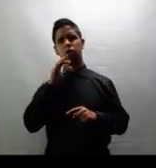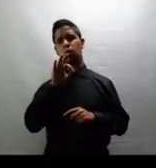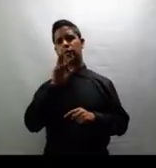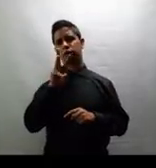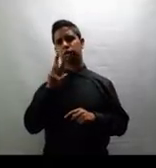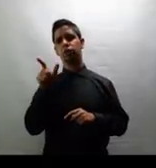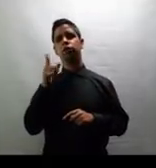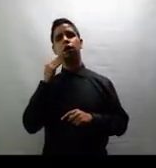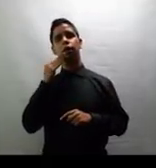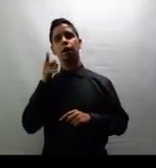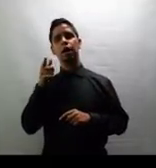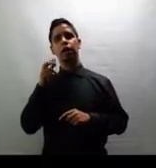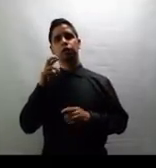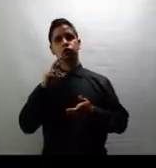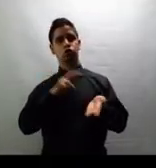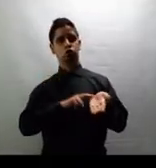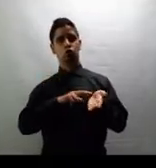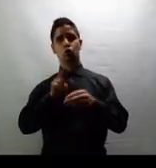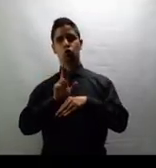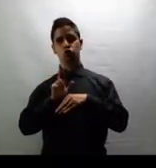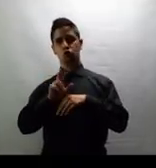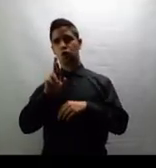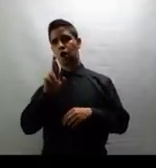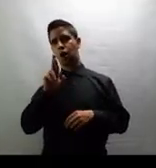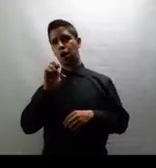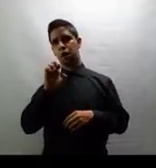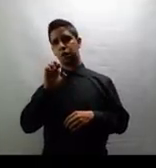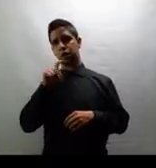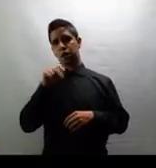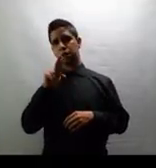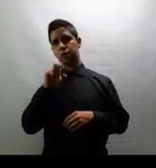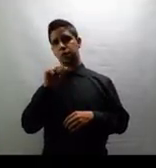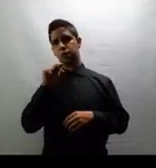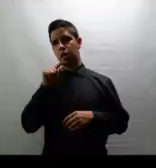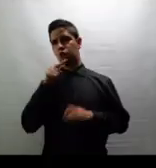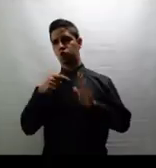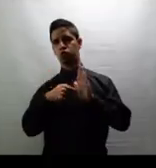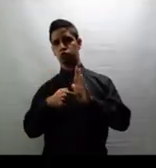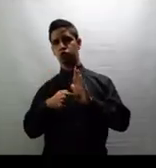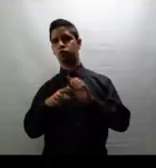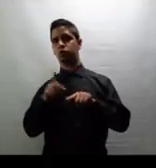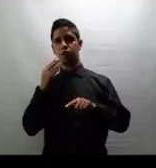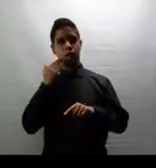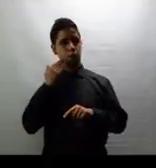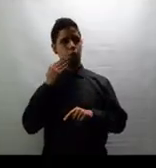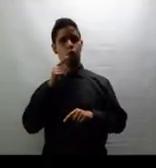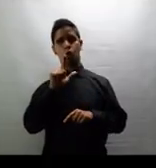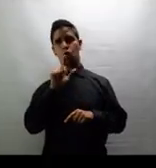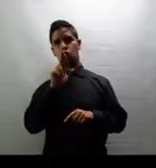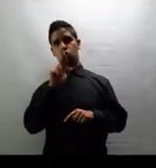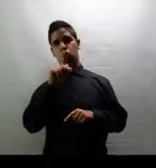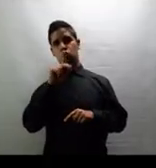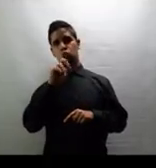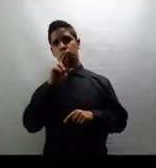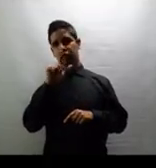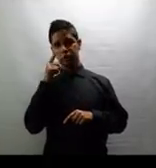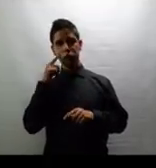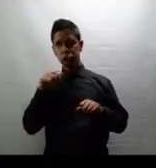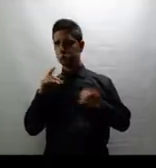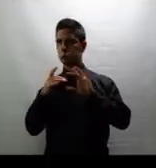representó de lubriel y aunque louvrier si era simpatizante del partido nuevo progresista